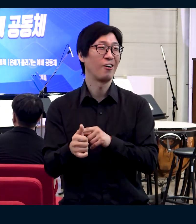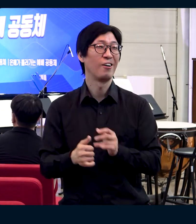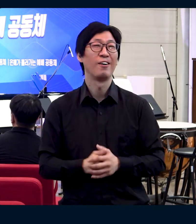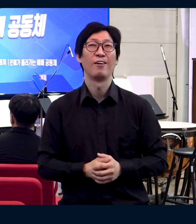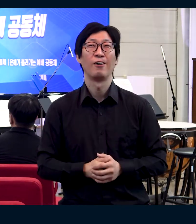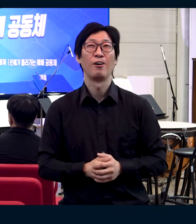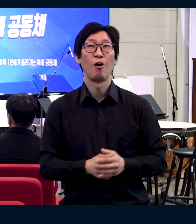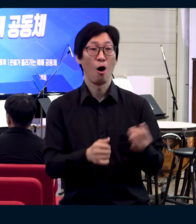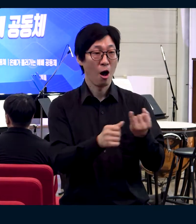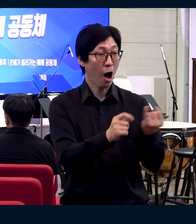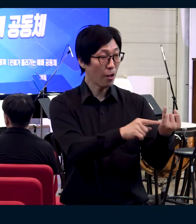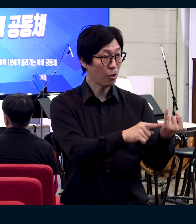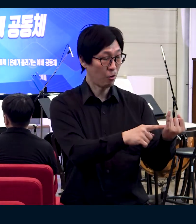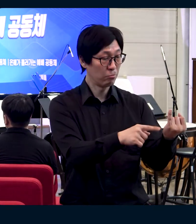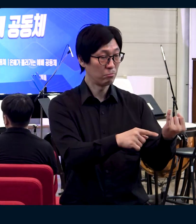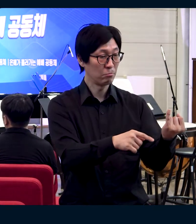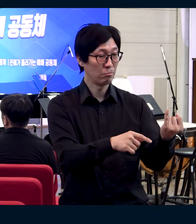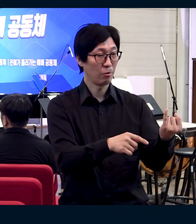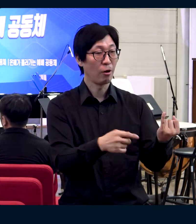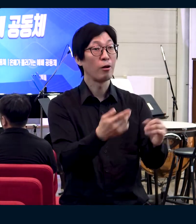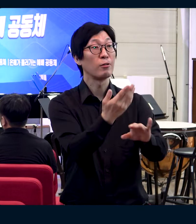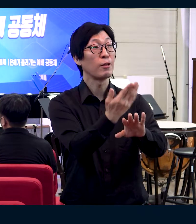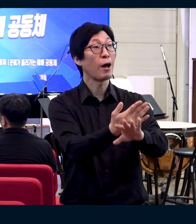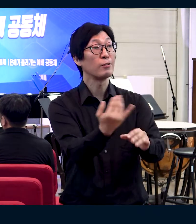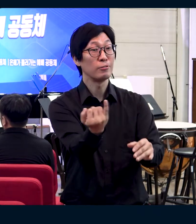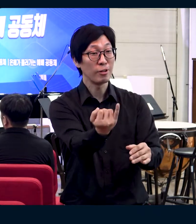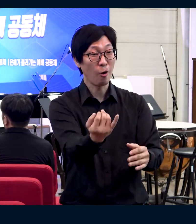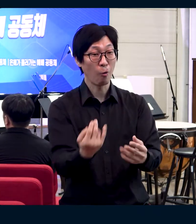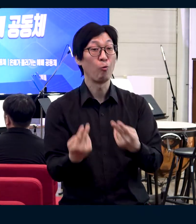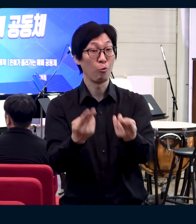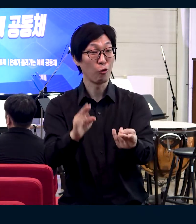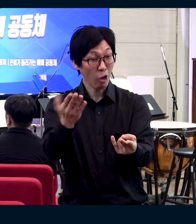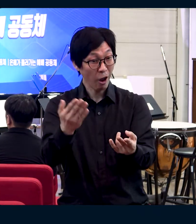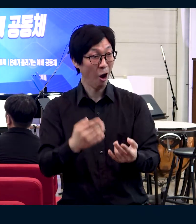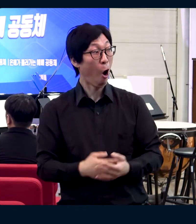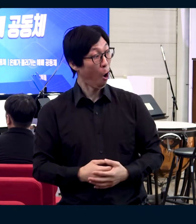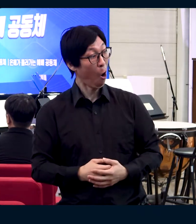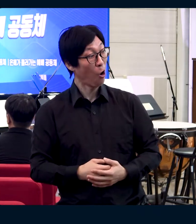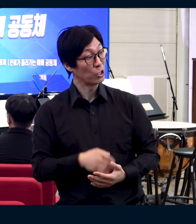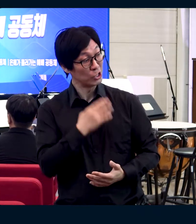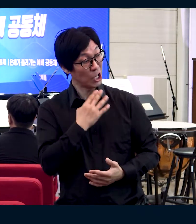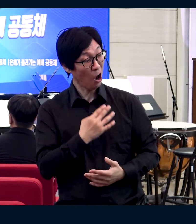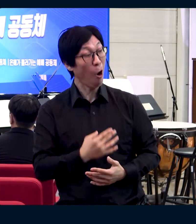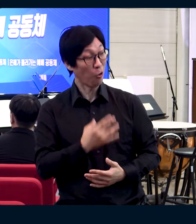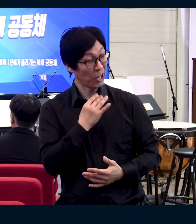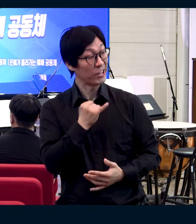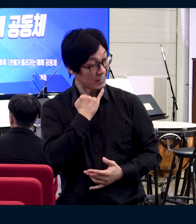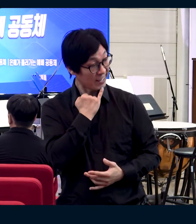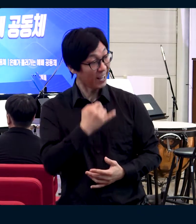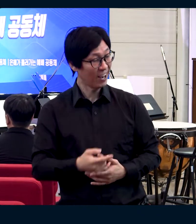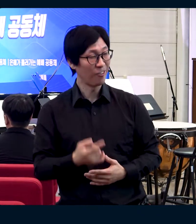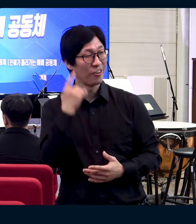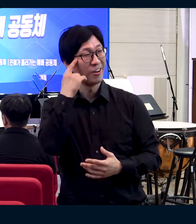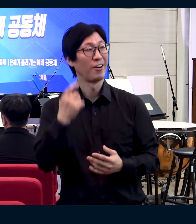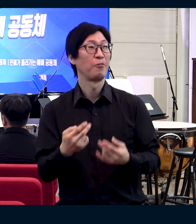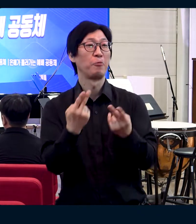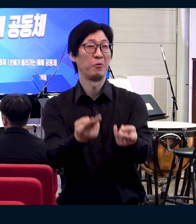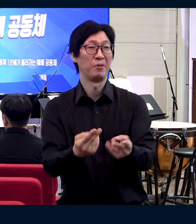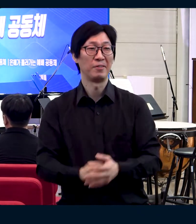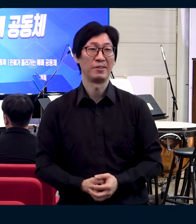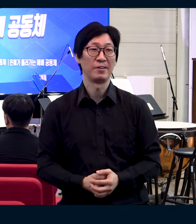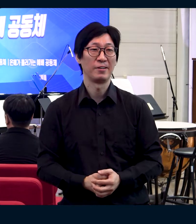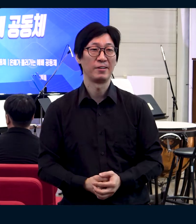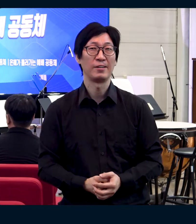뭐라고 그러느냐? 아내인 사레가 그렇게 말하니까 어쩔 수 없이. 여러분, 이